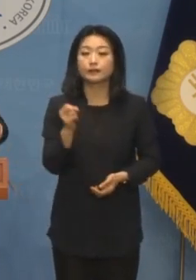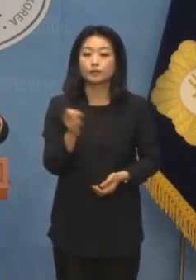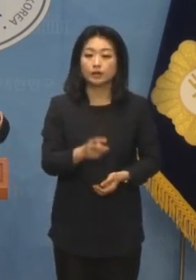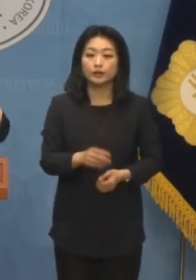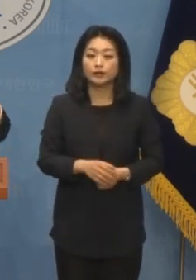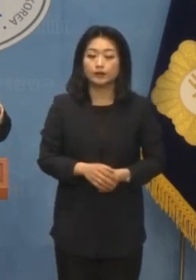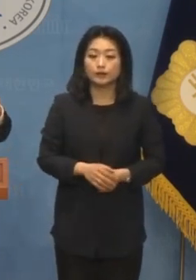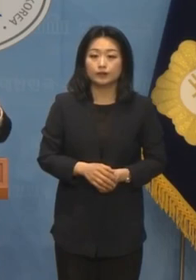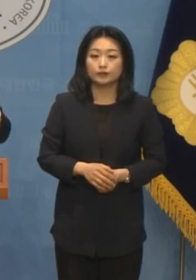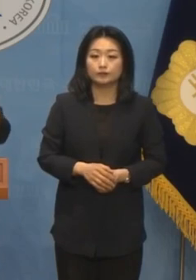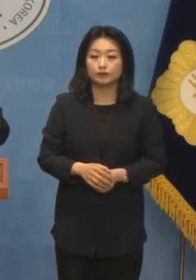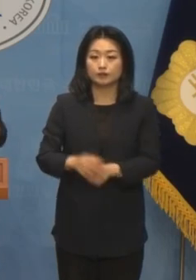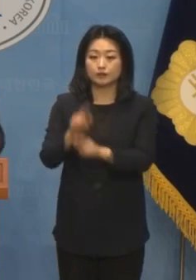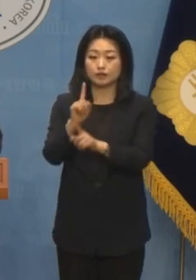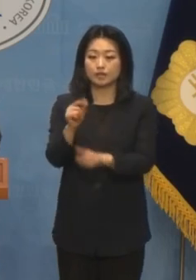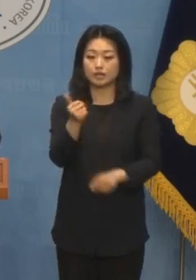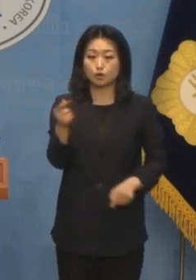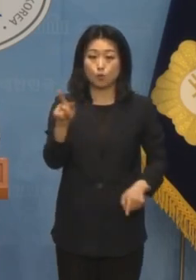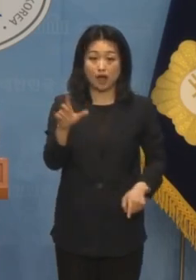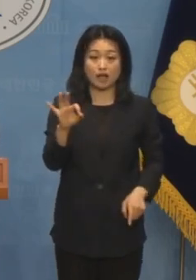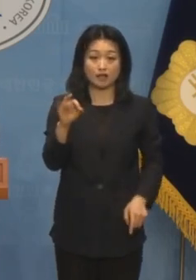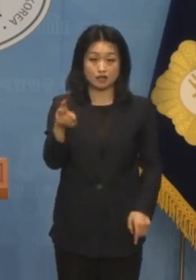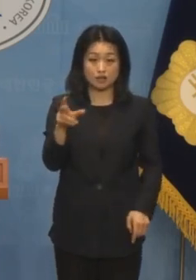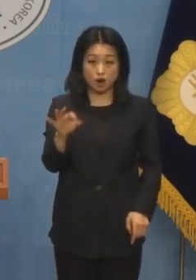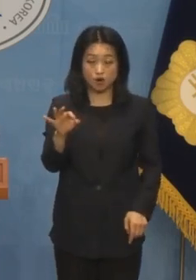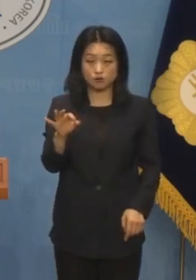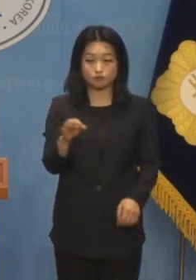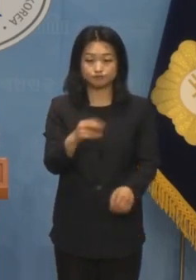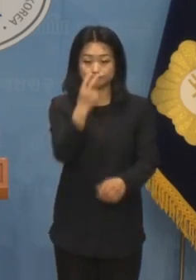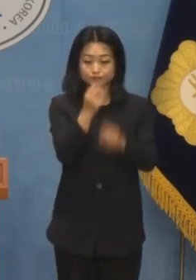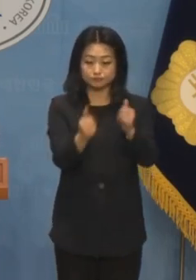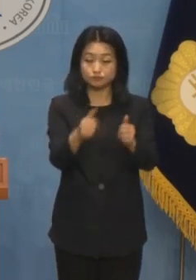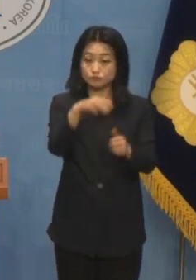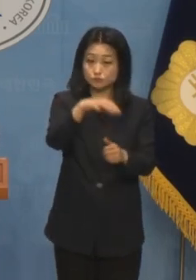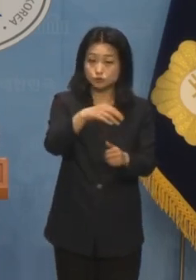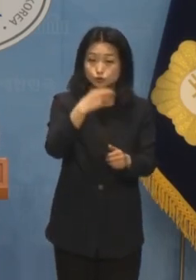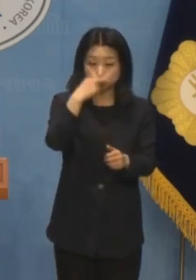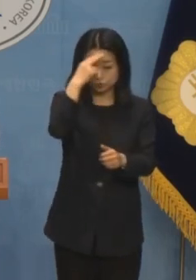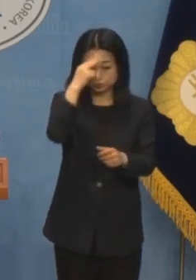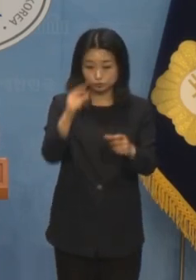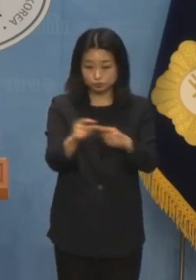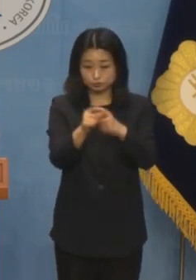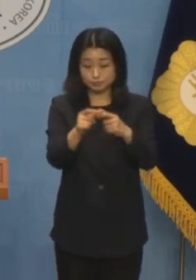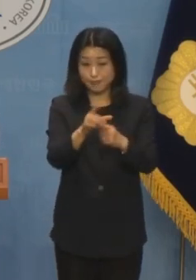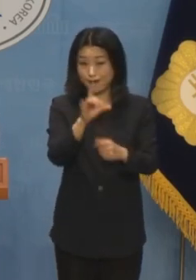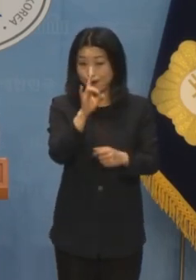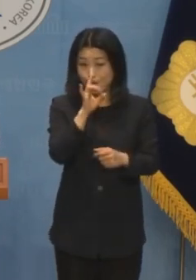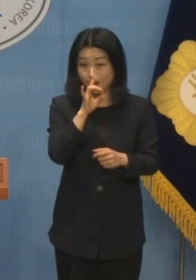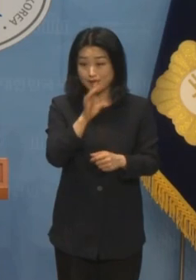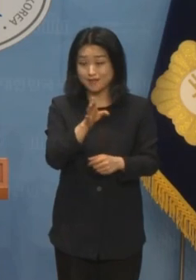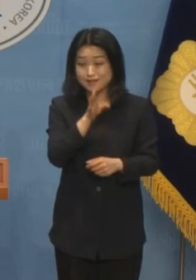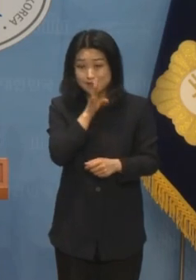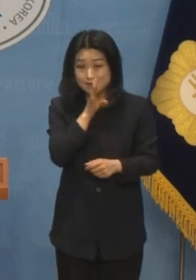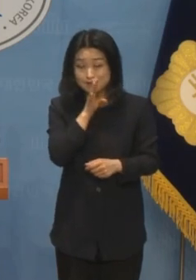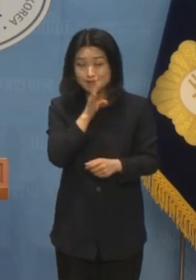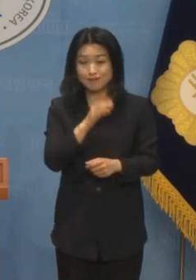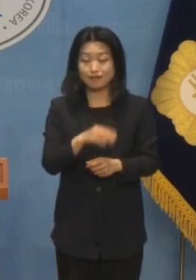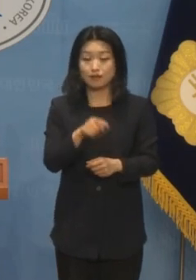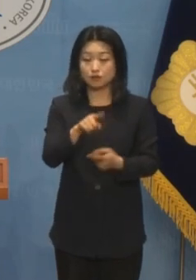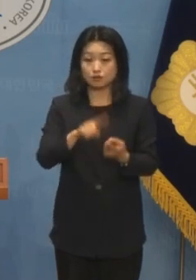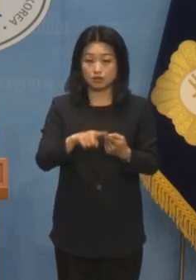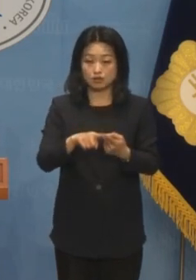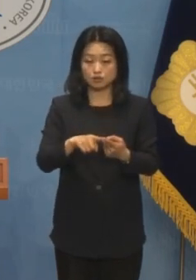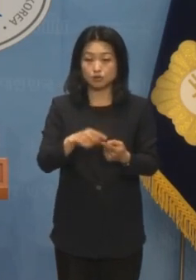한편 이화영 측 변호사는 주류 반입 행위에 대해 형의 집행 및 수용자의 처우에 관한 법률